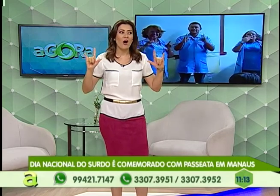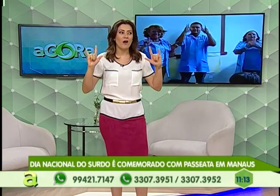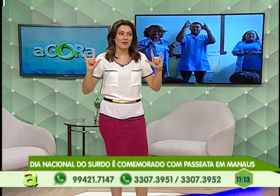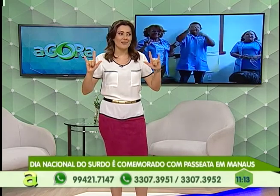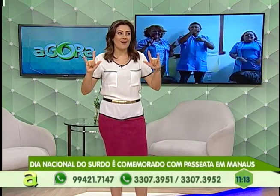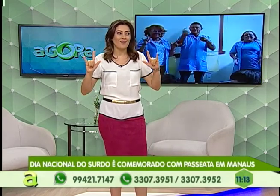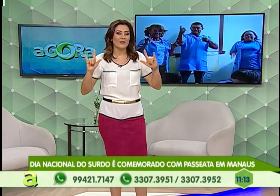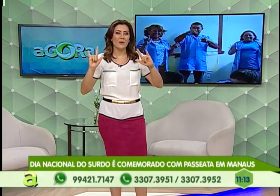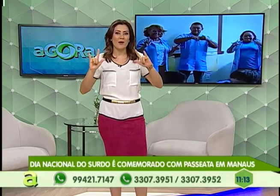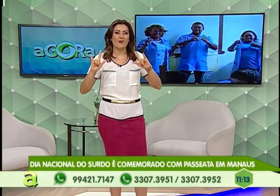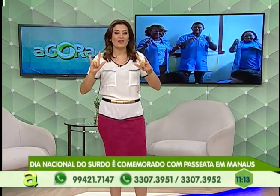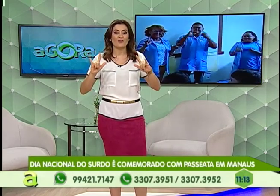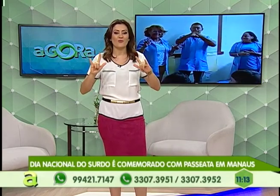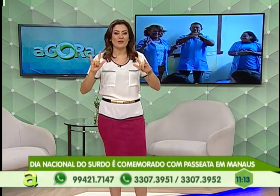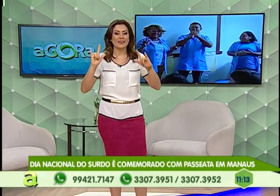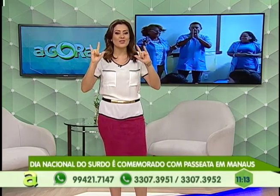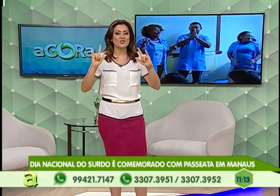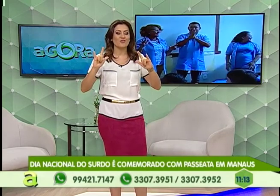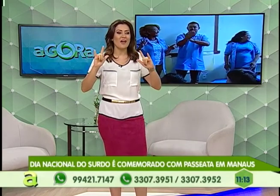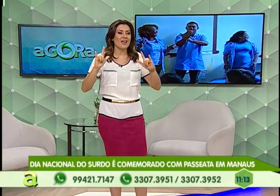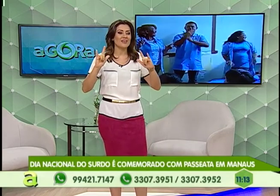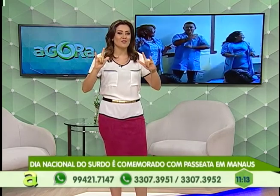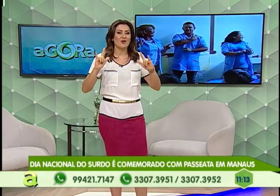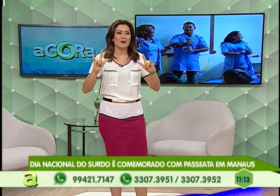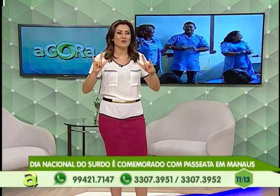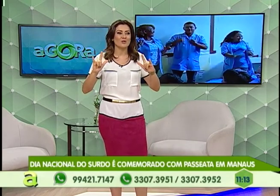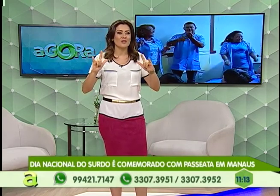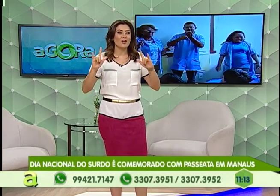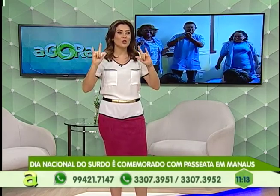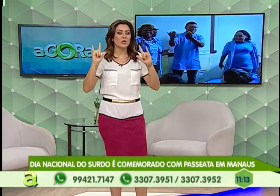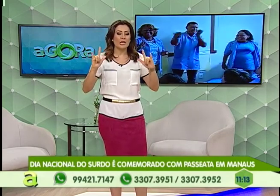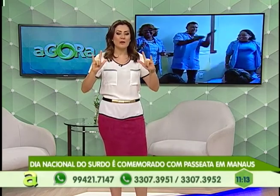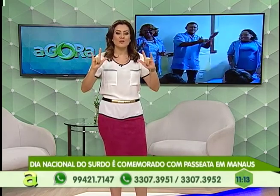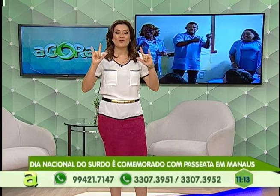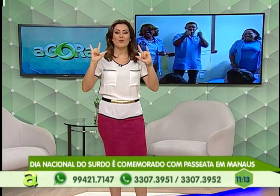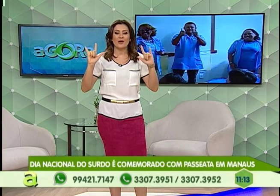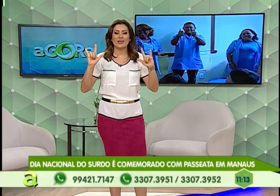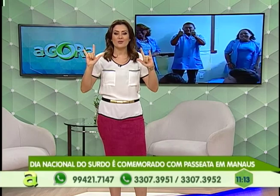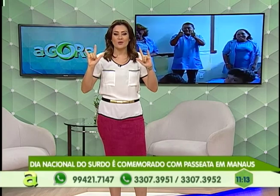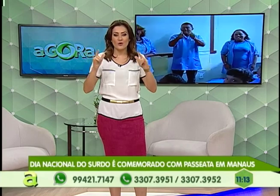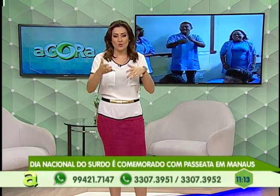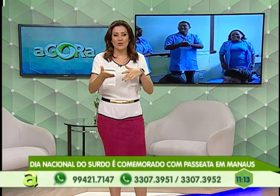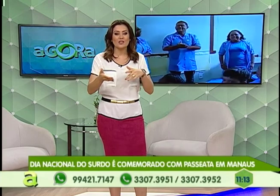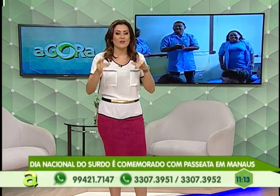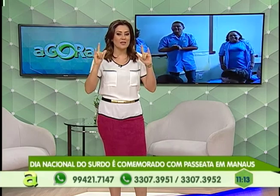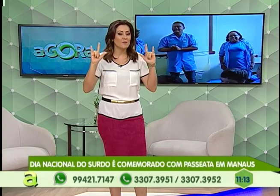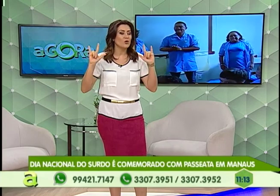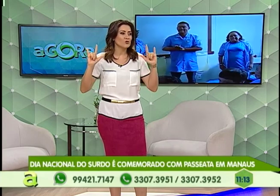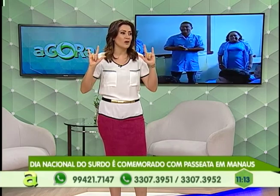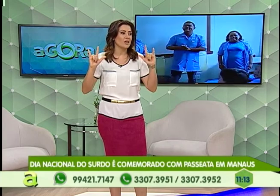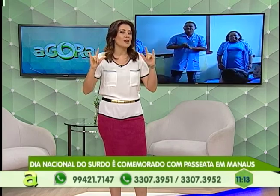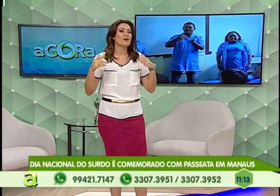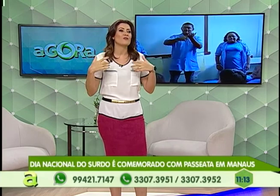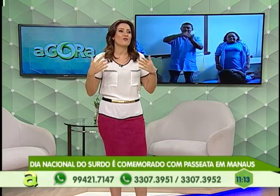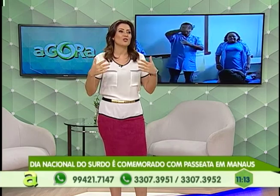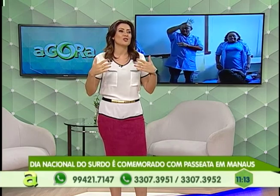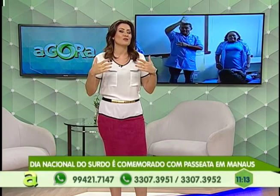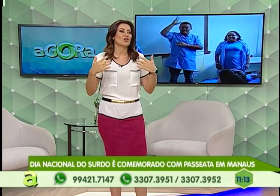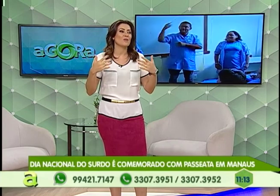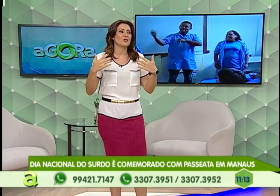rock, tá? Não é rock e rio. Quem tiver aí as informações de Libras sobre o que é isso aqui, que eu estou vendo eles fazerem muito isso aqui, por favor, digam para